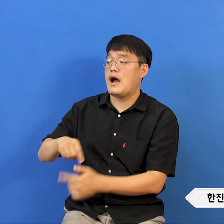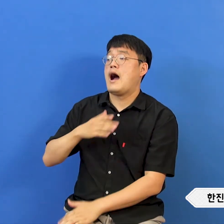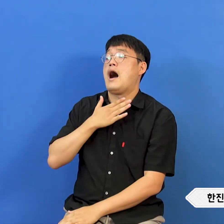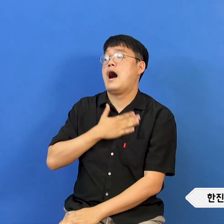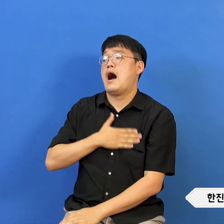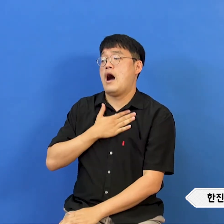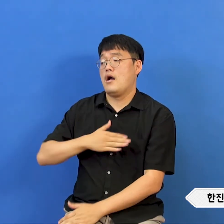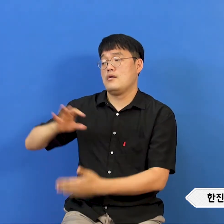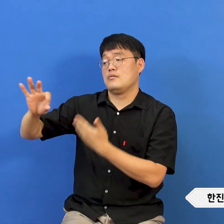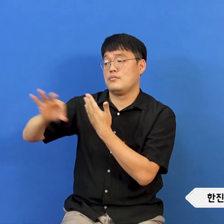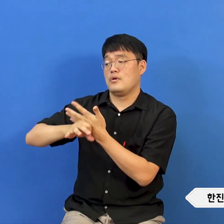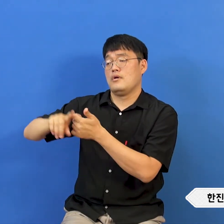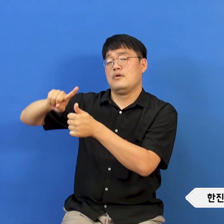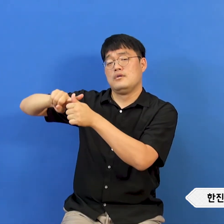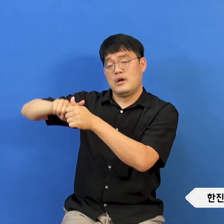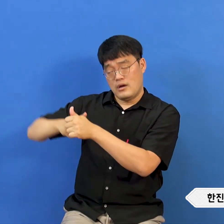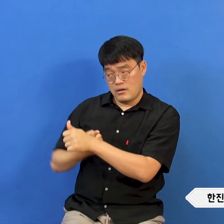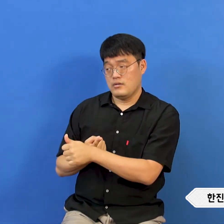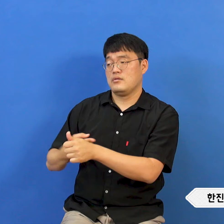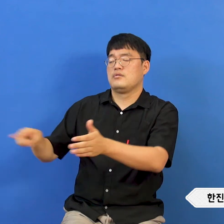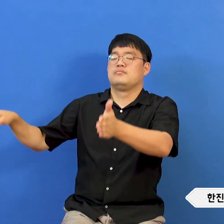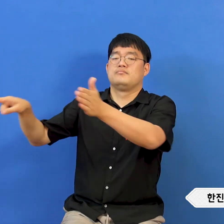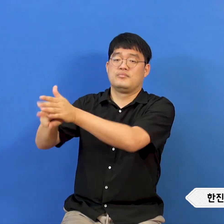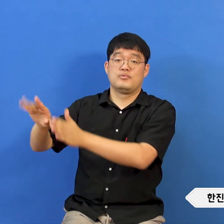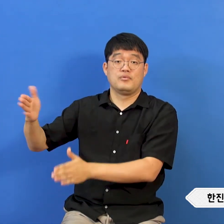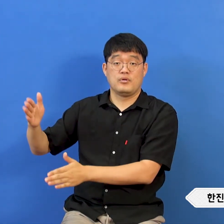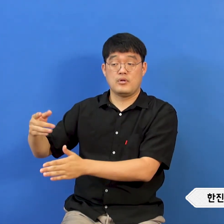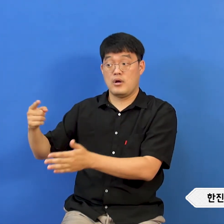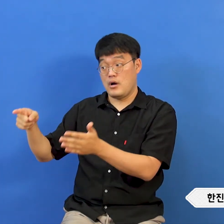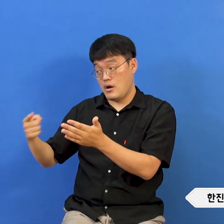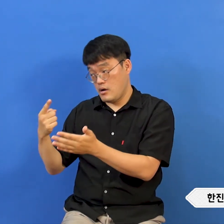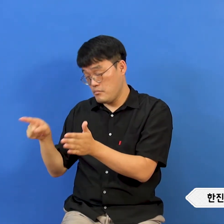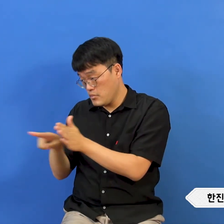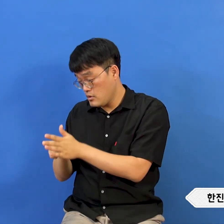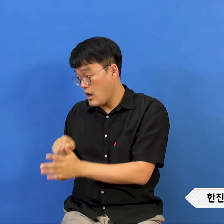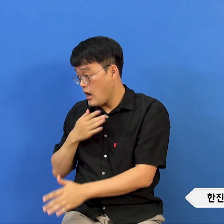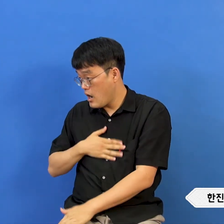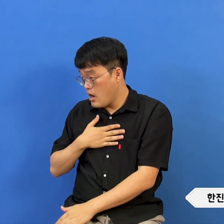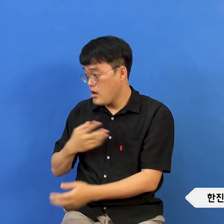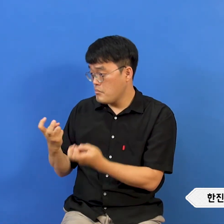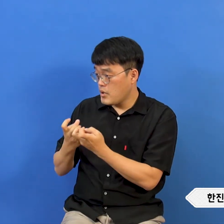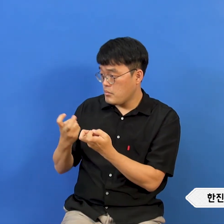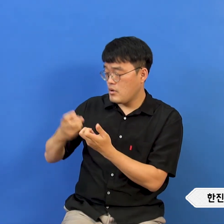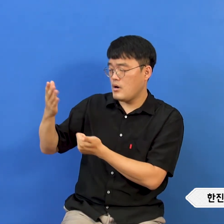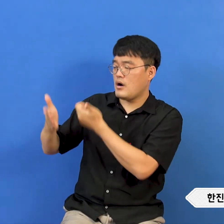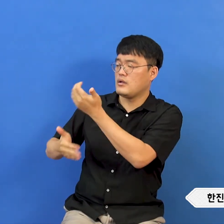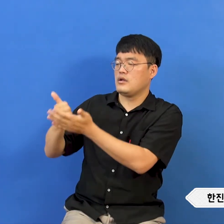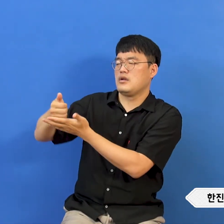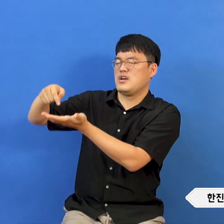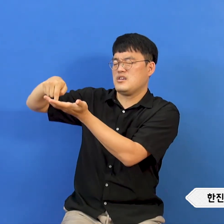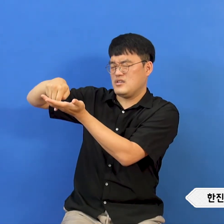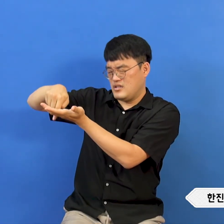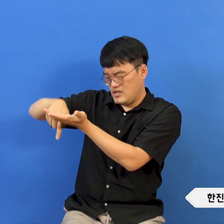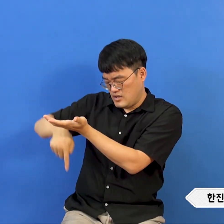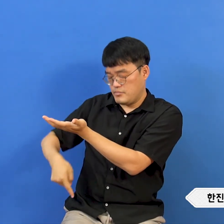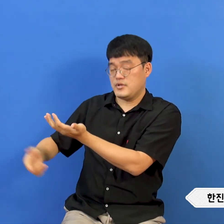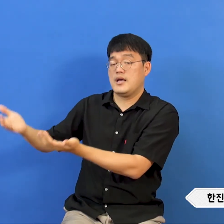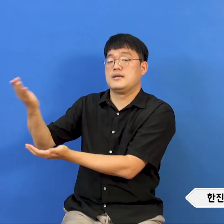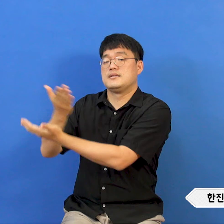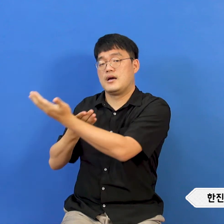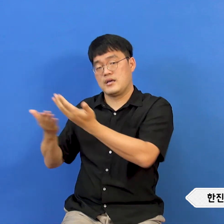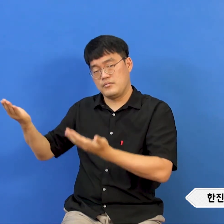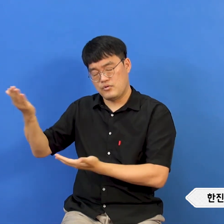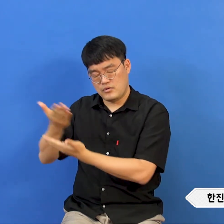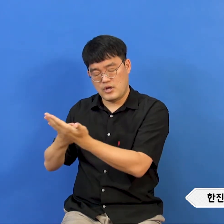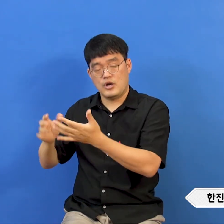되면 저절로 믿어집니다. 그럼 어떻게 알 수 있습니까? 하나님과의 깊은 사귐과